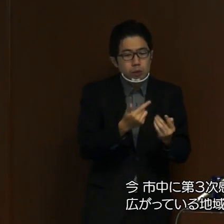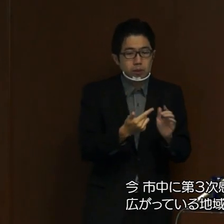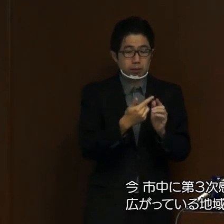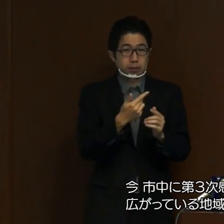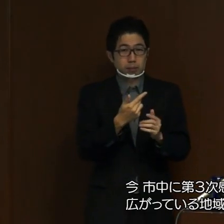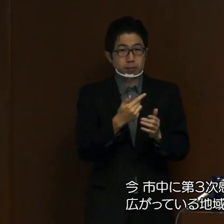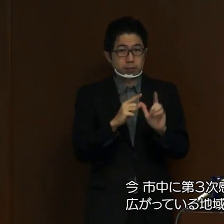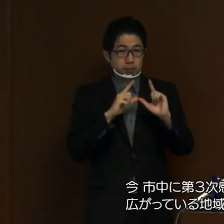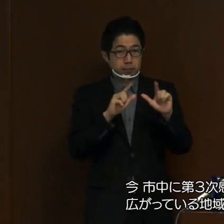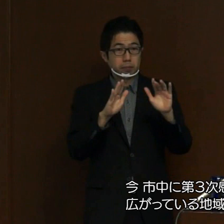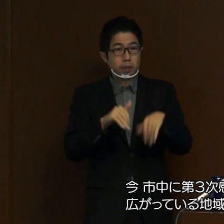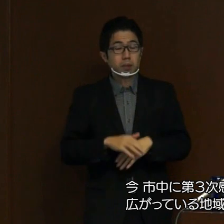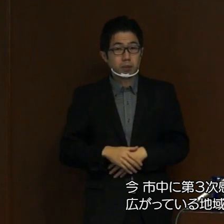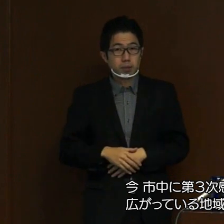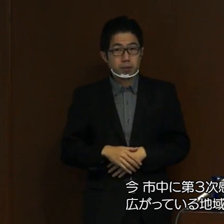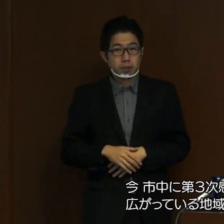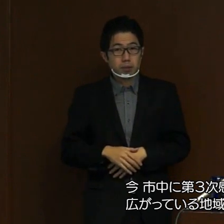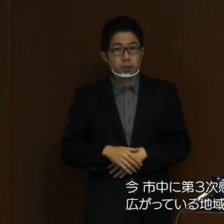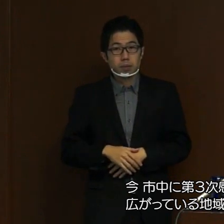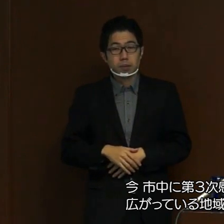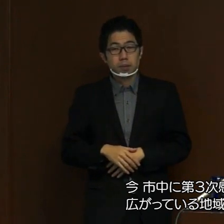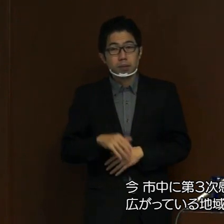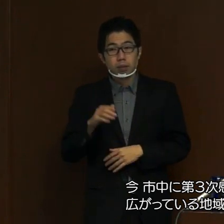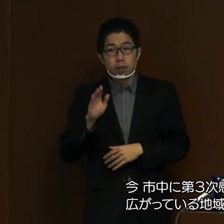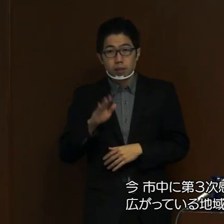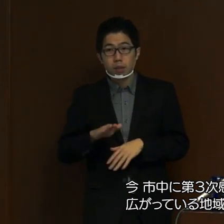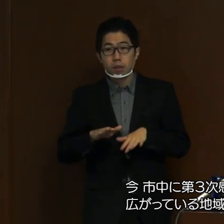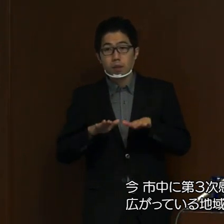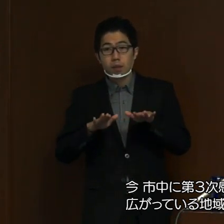にもし市中に